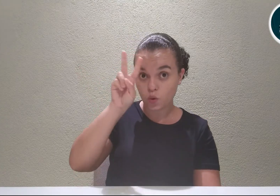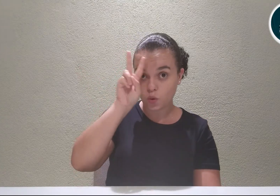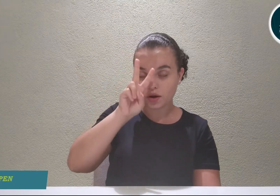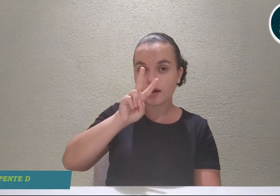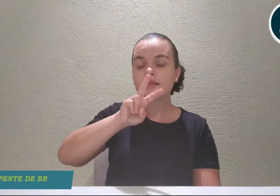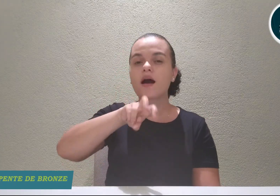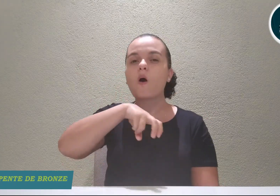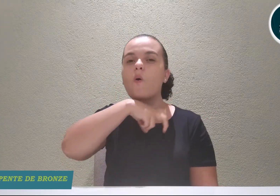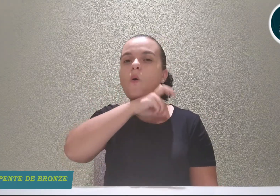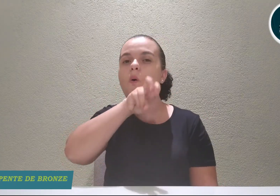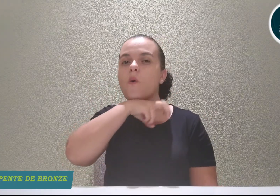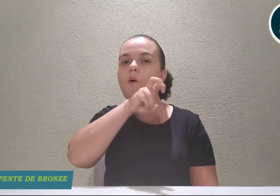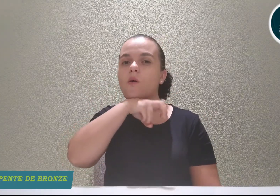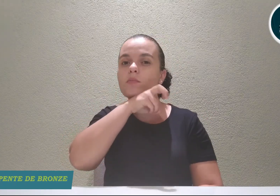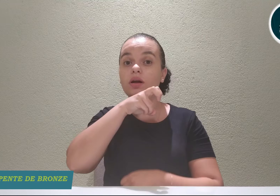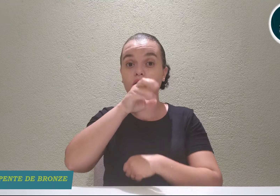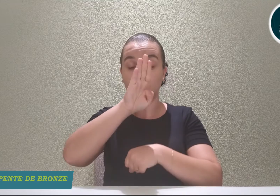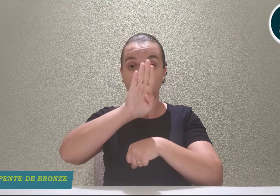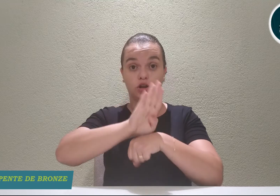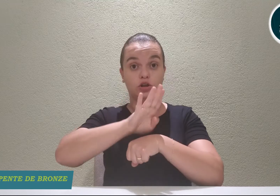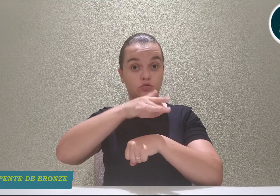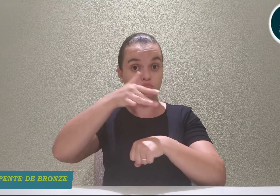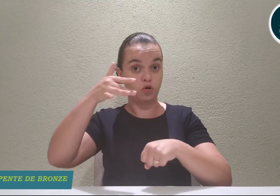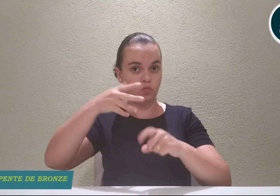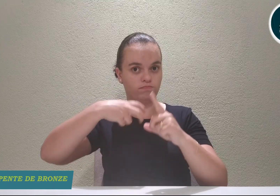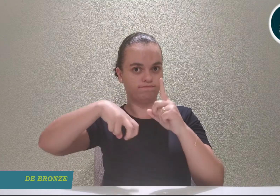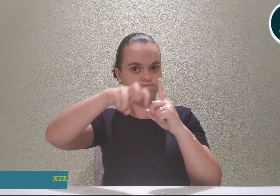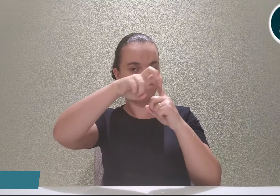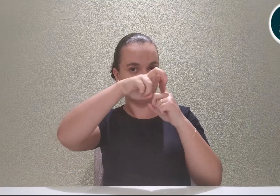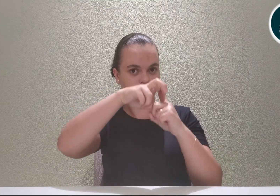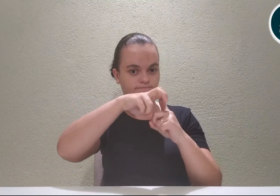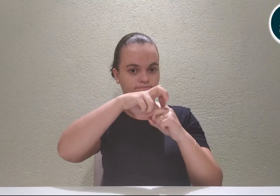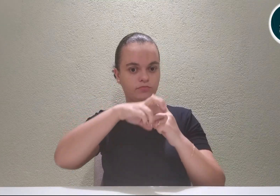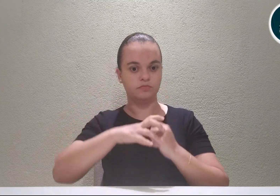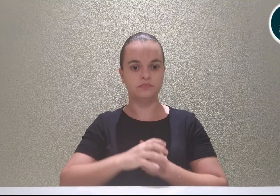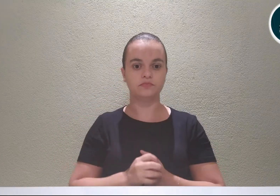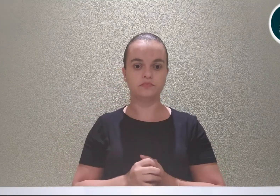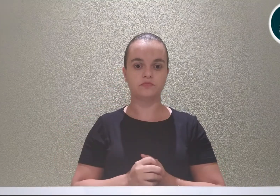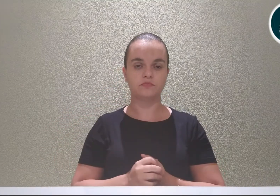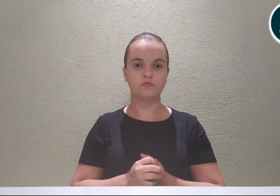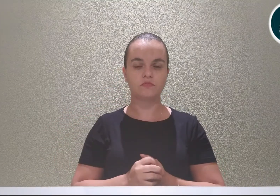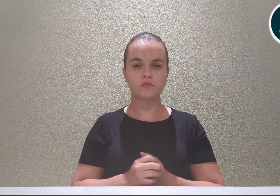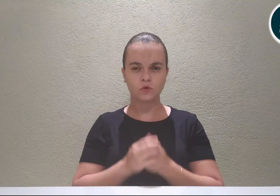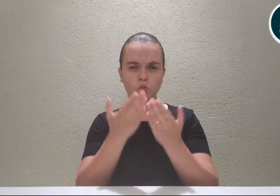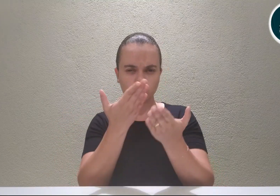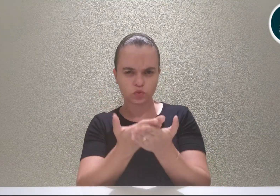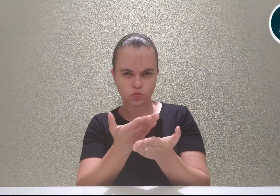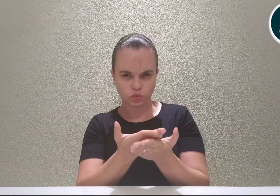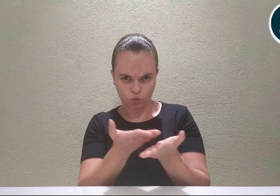Este estudo vai trazer a narrativa bíblica da cobra de bronze